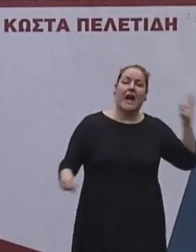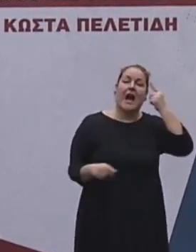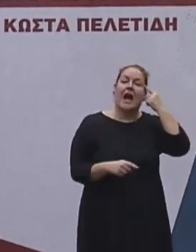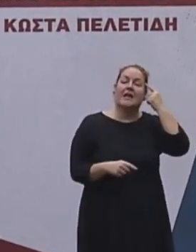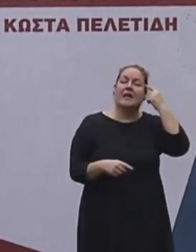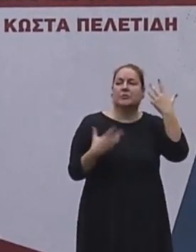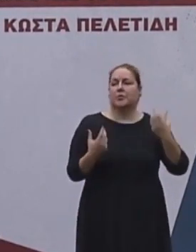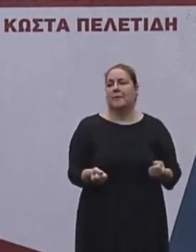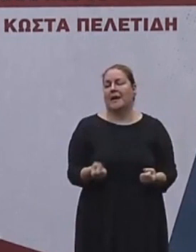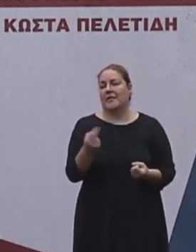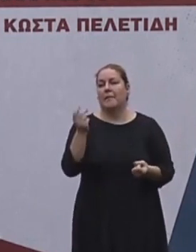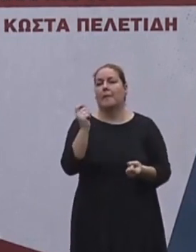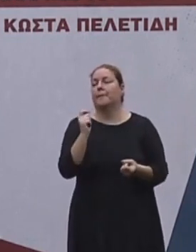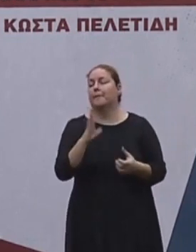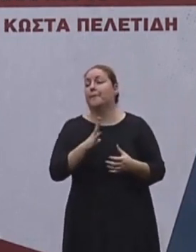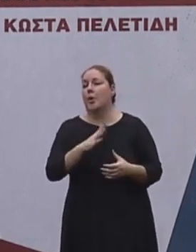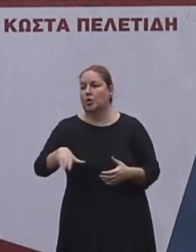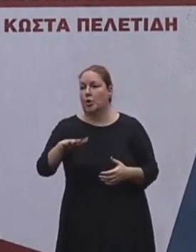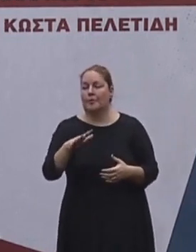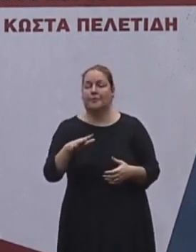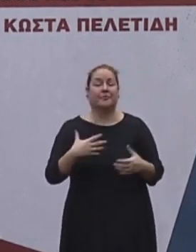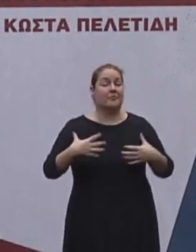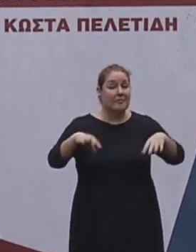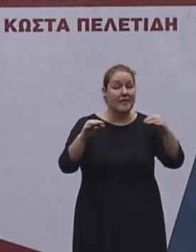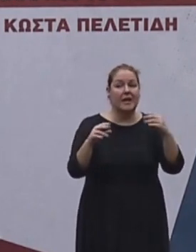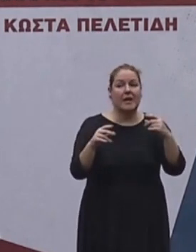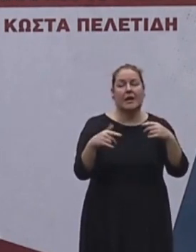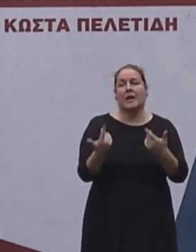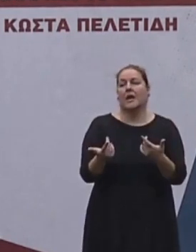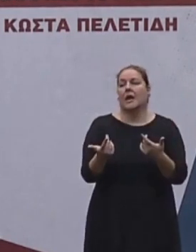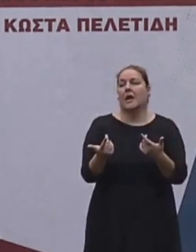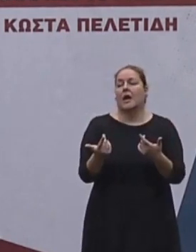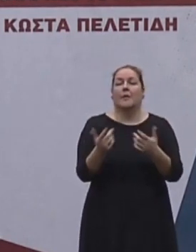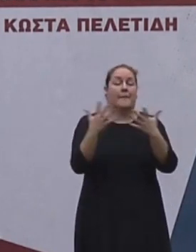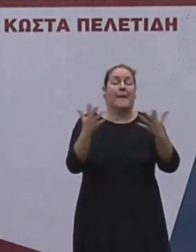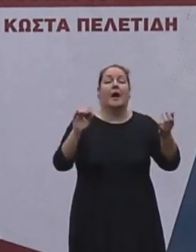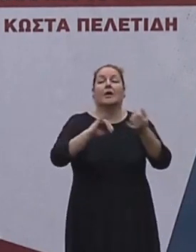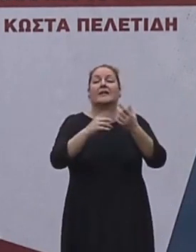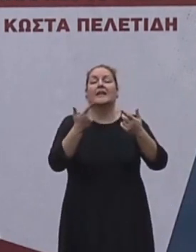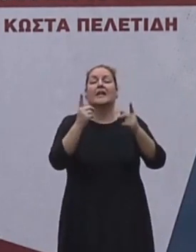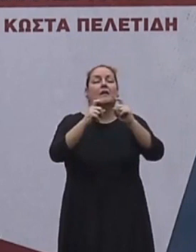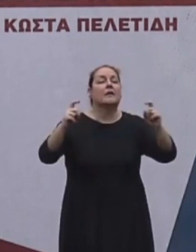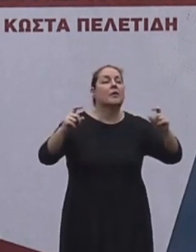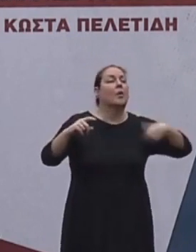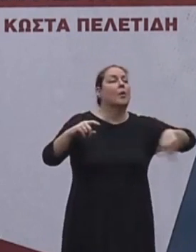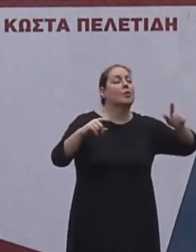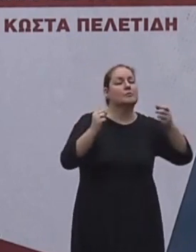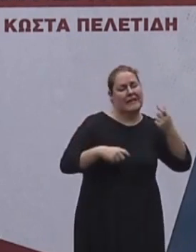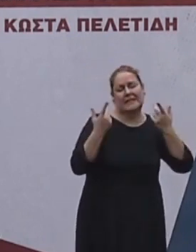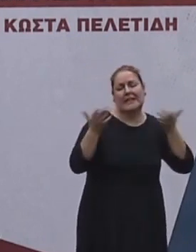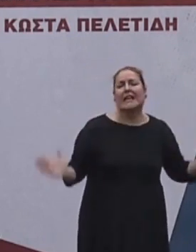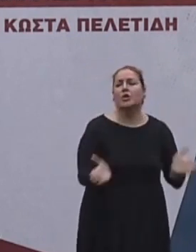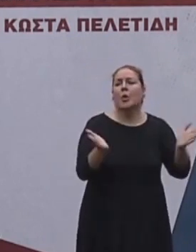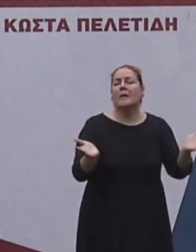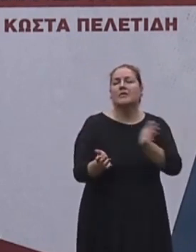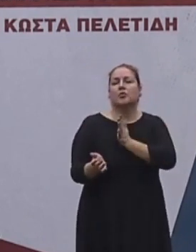τον ρόλο των πολιτών. Η Δημοτική Αρχή για τη λύση των μεγάλων προβλημάτων κινητοποίησε τους πολίτες.